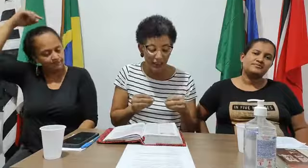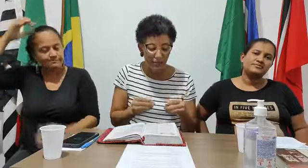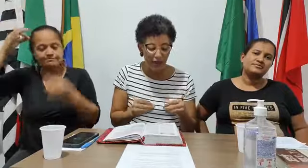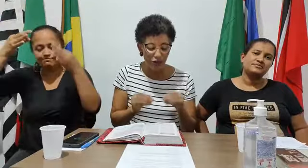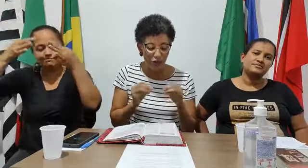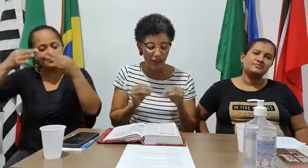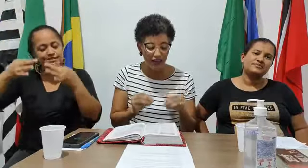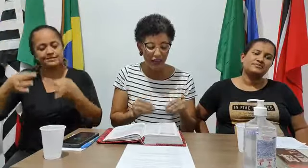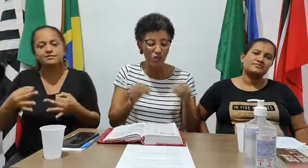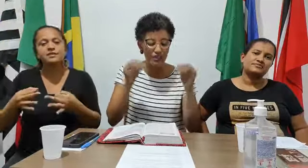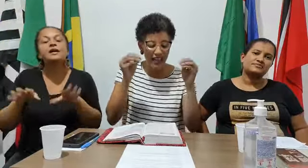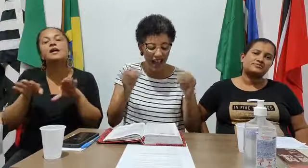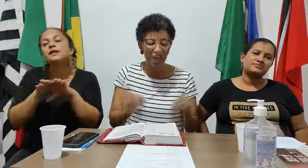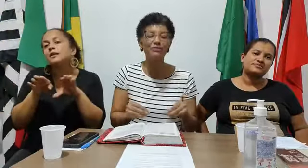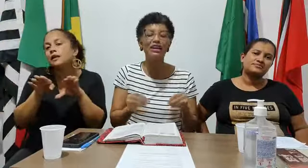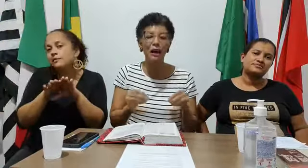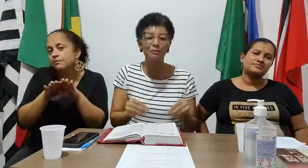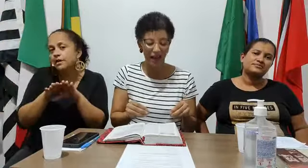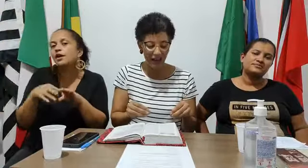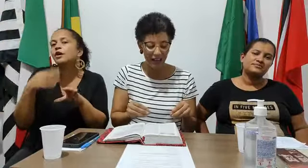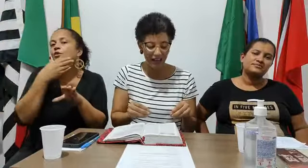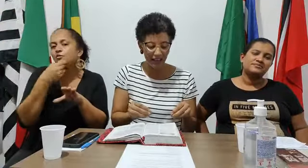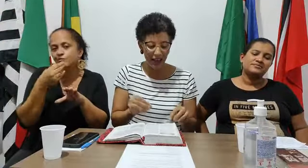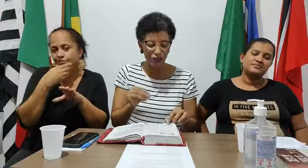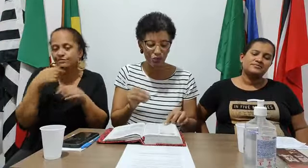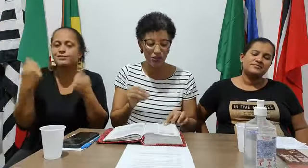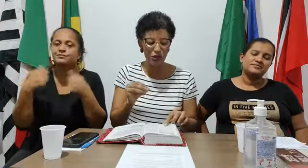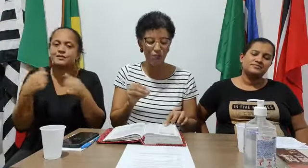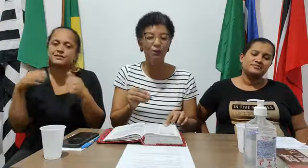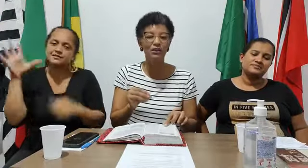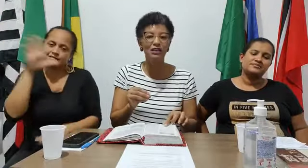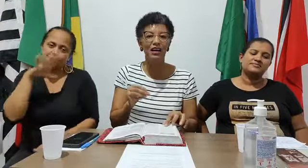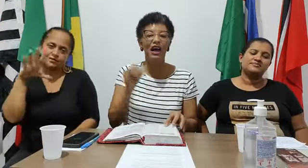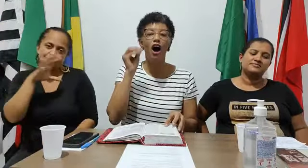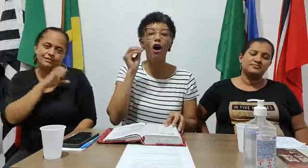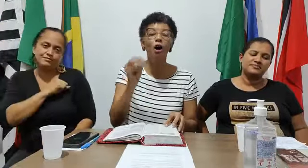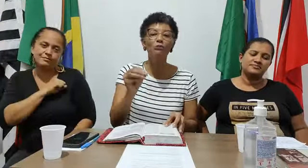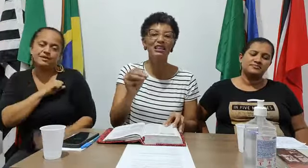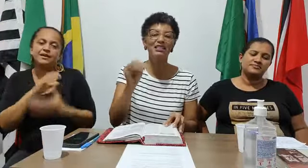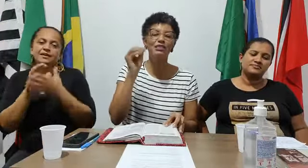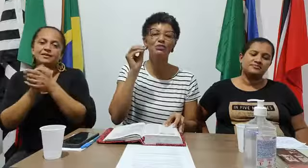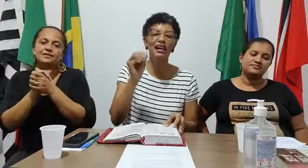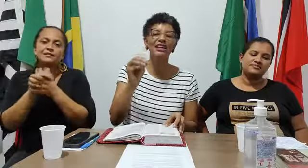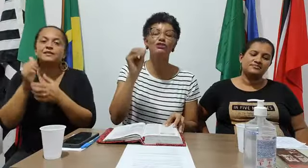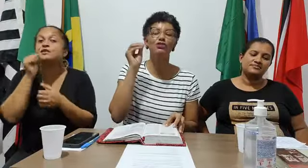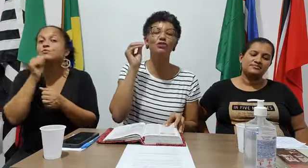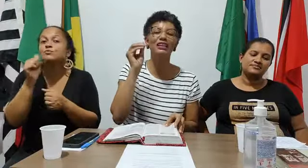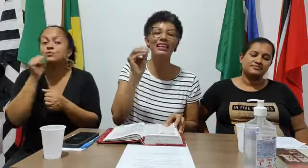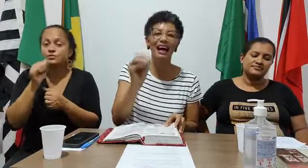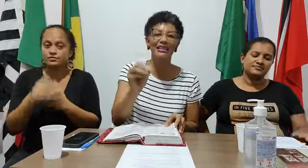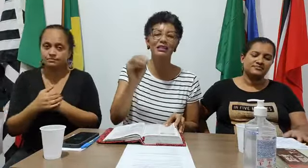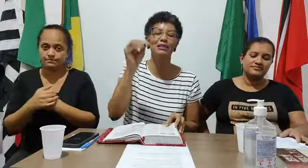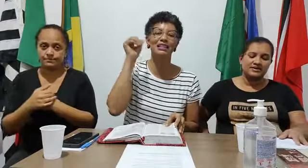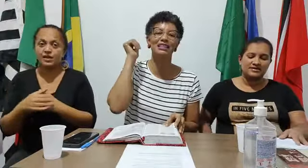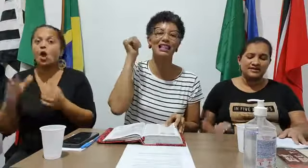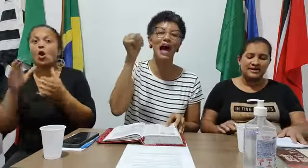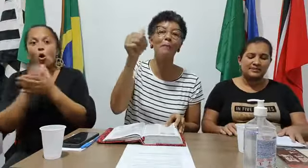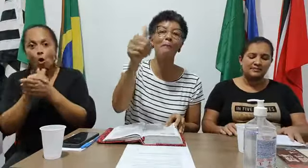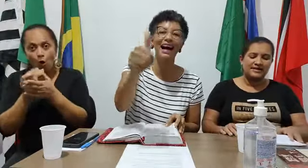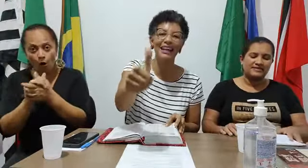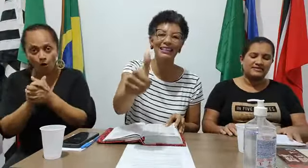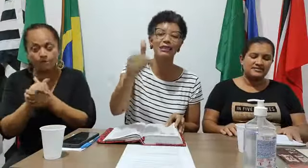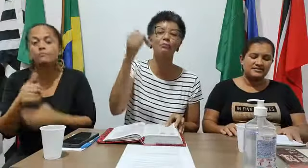Assim também os maridos devem amar a sua esposa. Homens, as mulheres foram criadas para